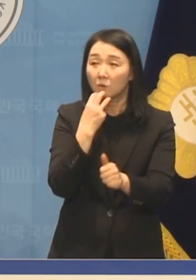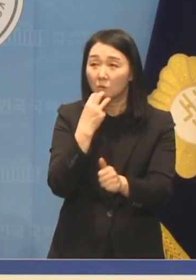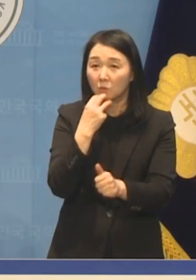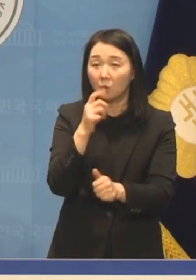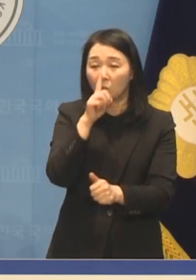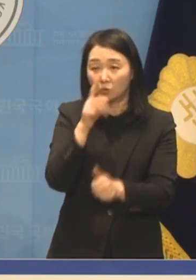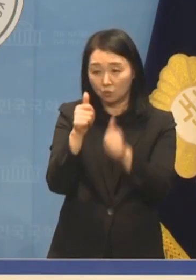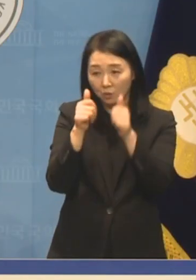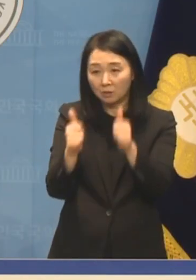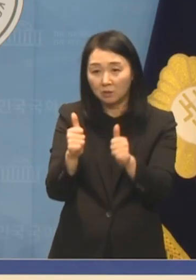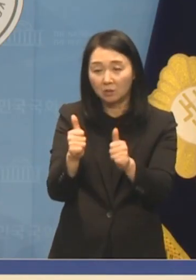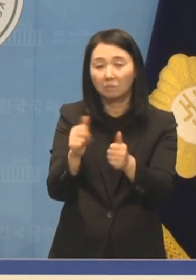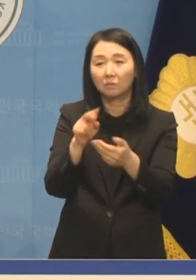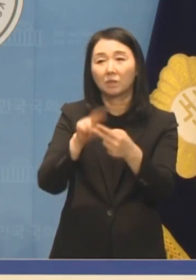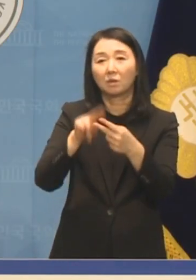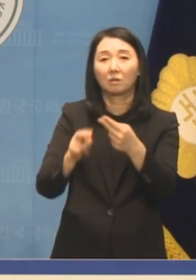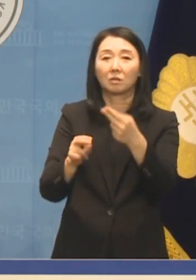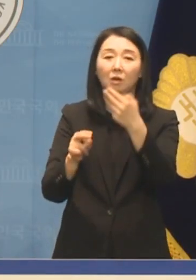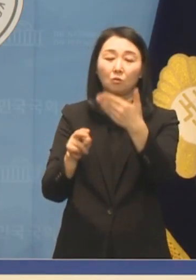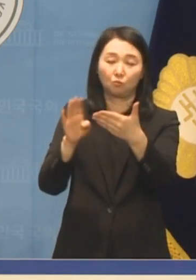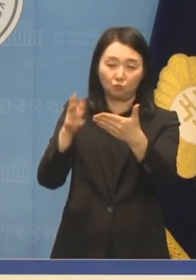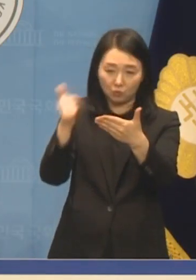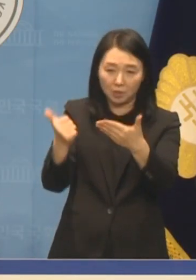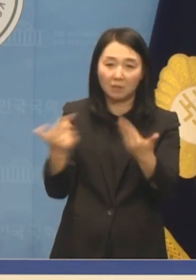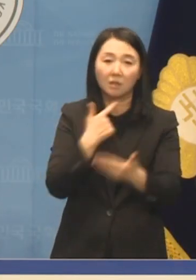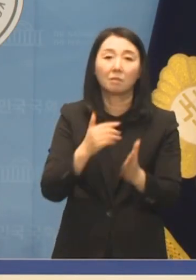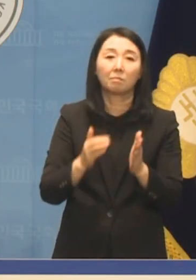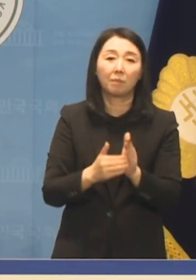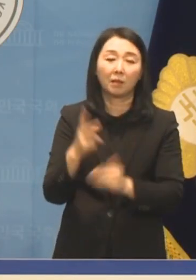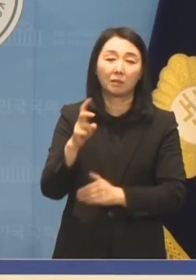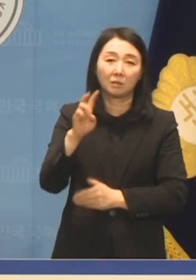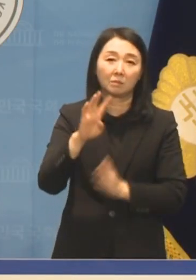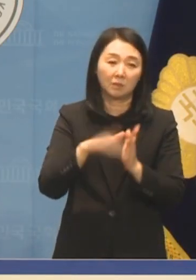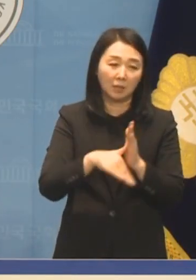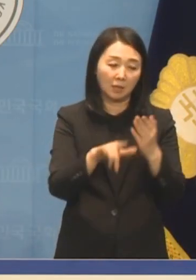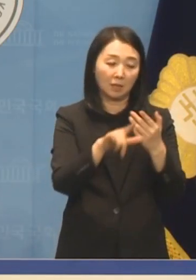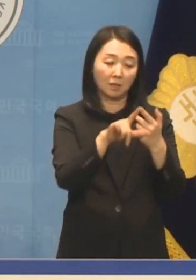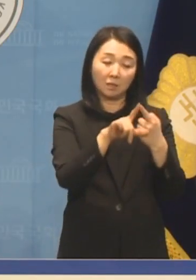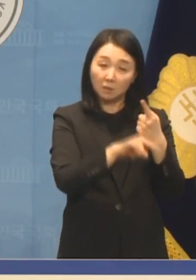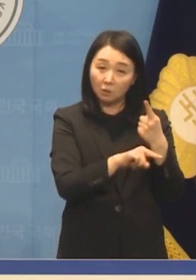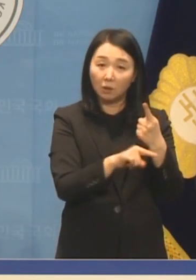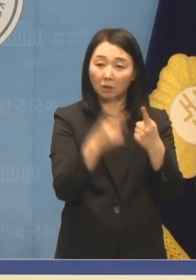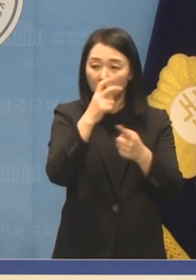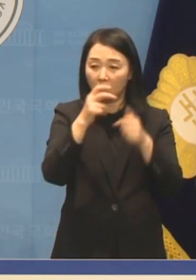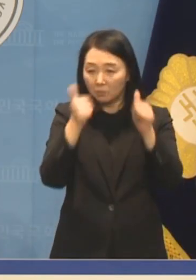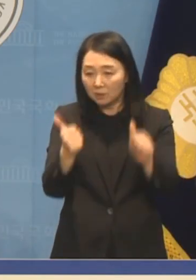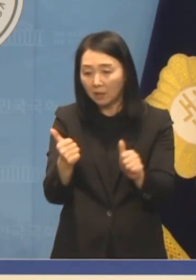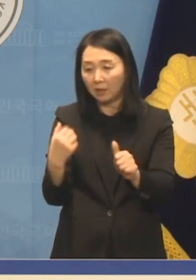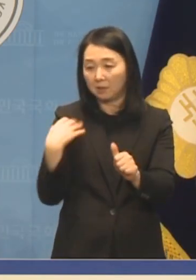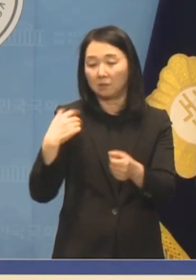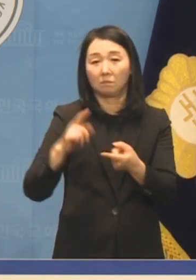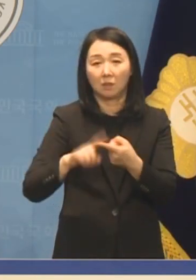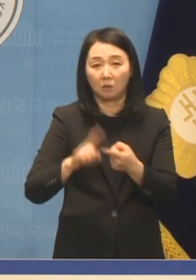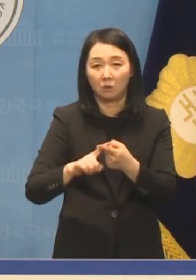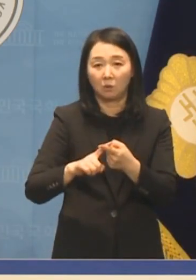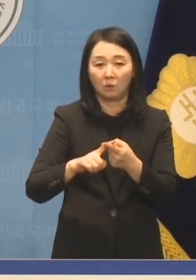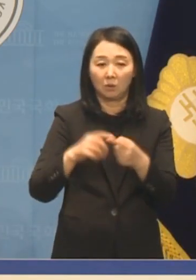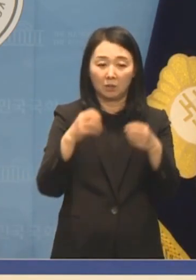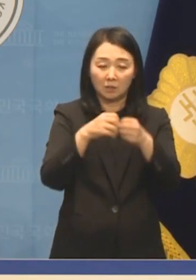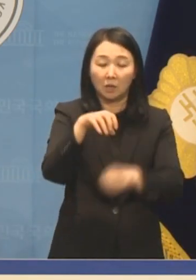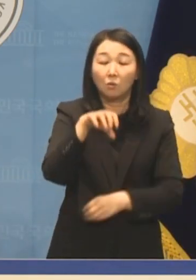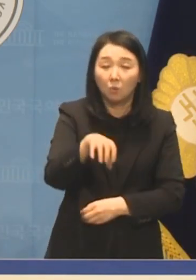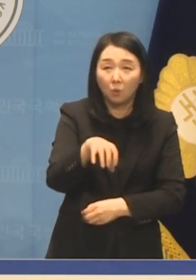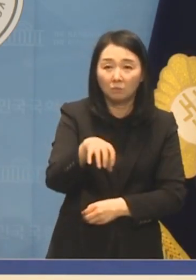서울중앙지검 형사구부장으로 재직 중이던 2024년 1월 검사 신분으로 창원 의창